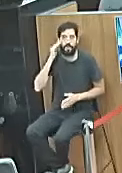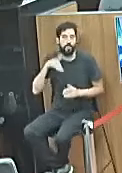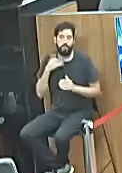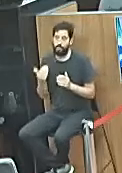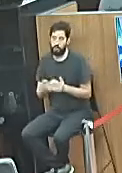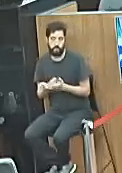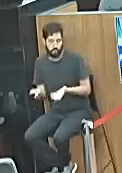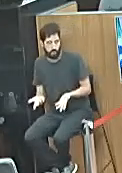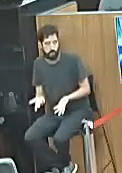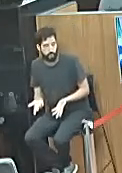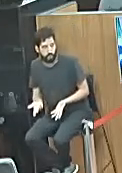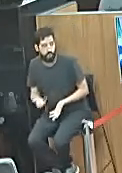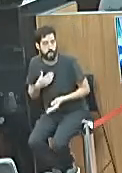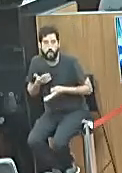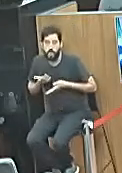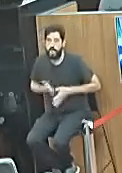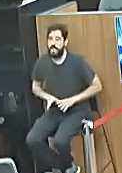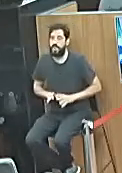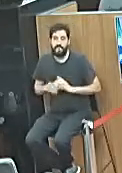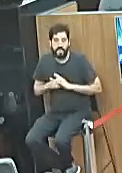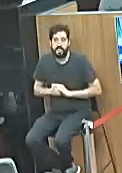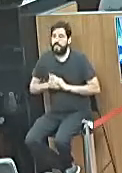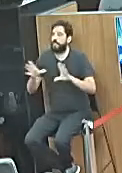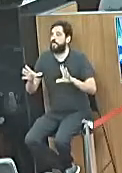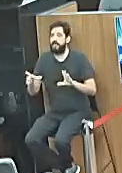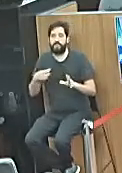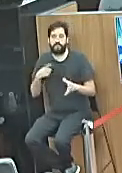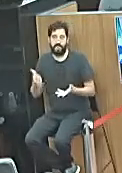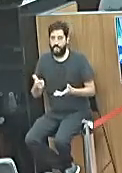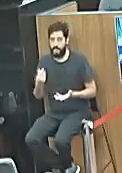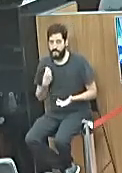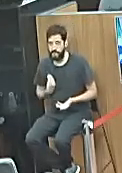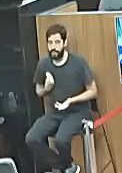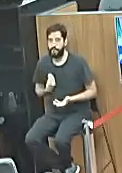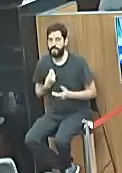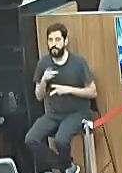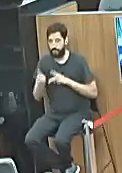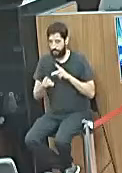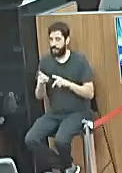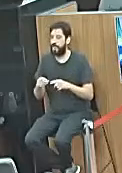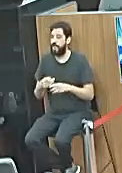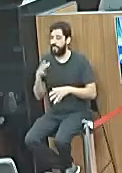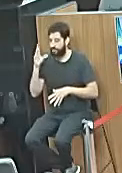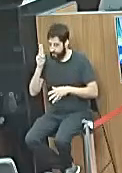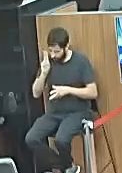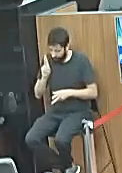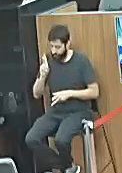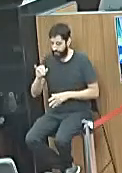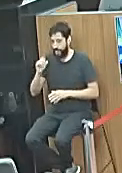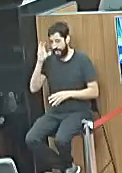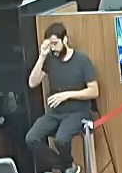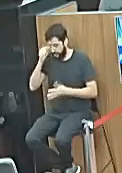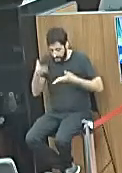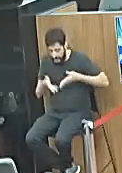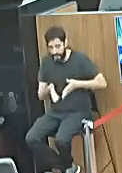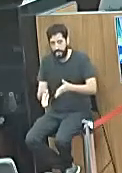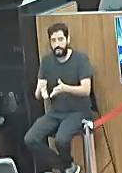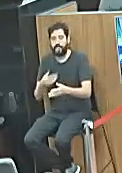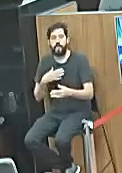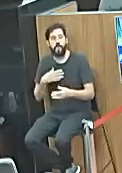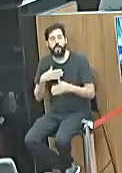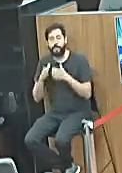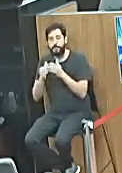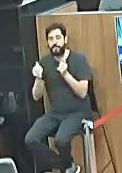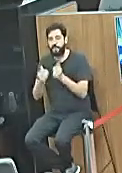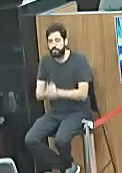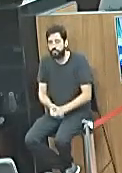tudo e não nascemos totalmente democrático não nascemos com participação popular mas a gente tem que aprender cada vez mais e eu peço uma expansão